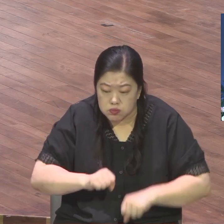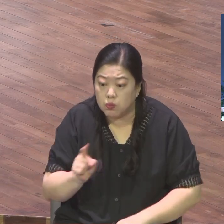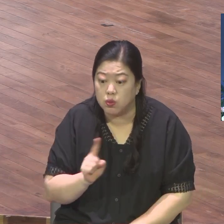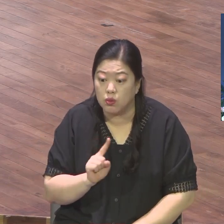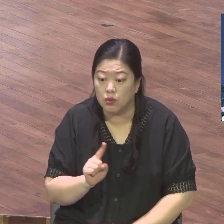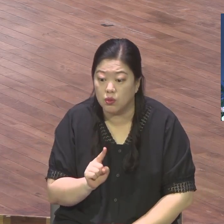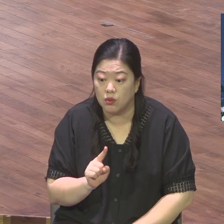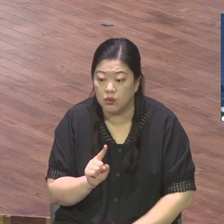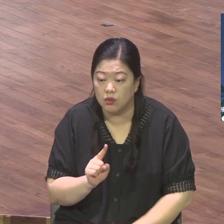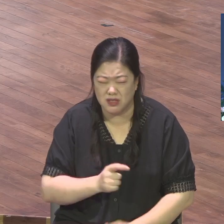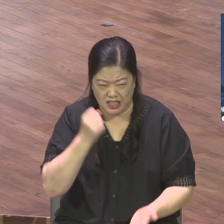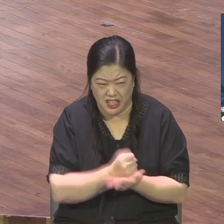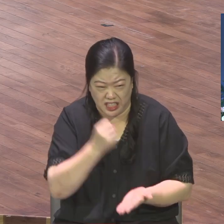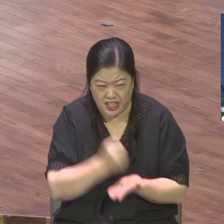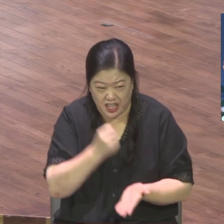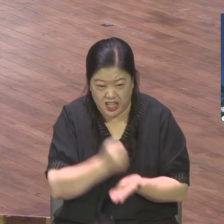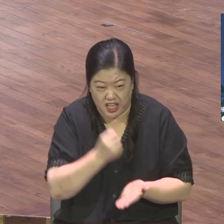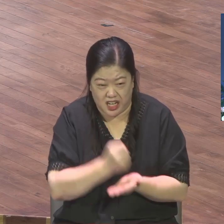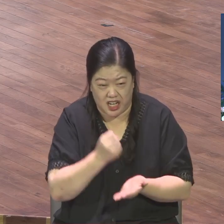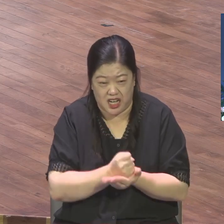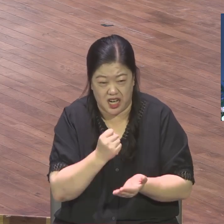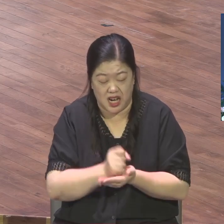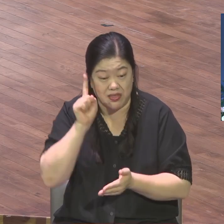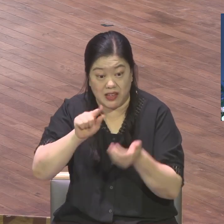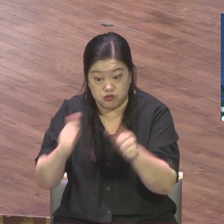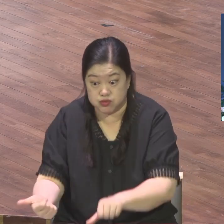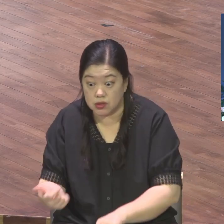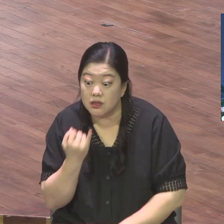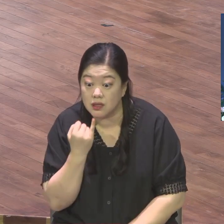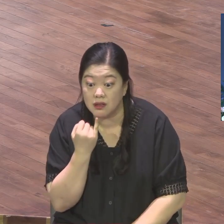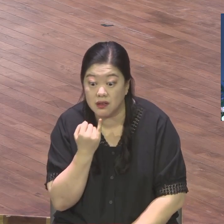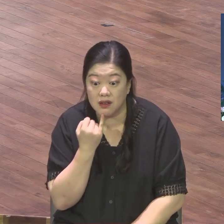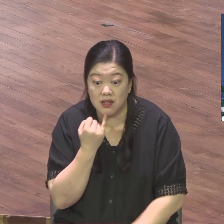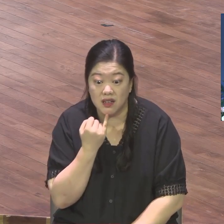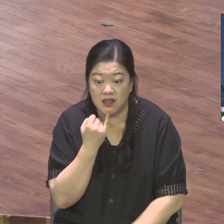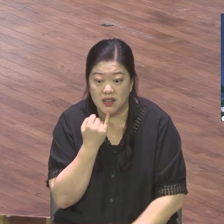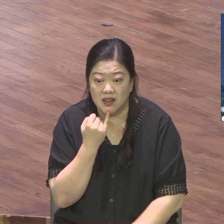낱말하고 비방하고 조롱하고 비판하고 판단하고 이짓할 거예요?